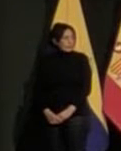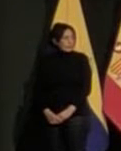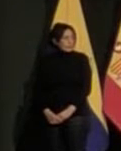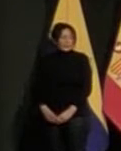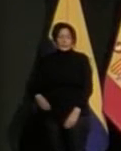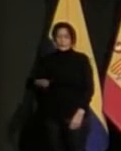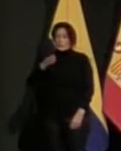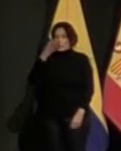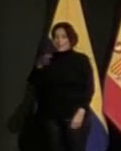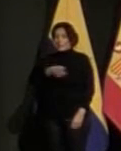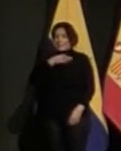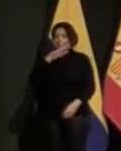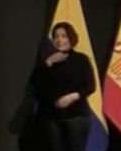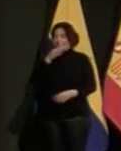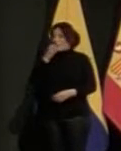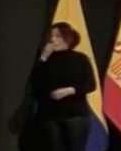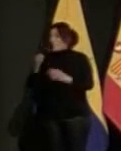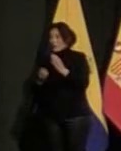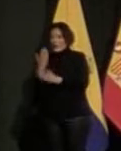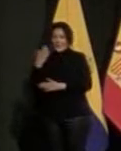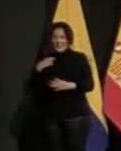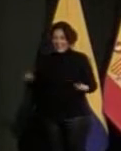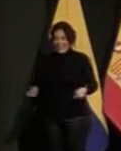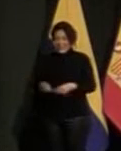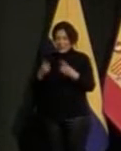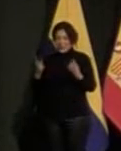Bueno, buenas tardes, o buenos días, como sea.